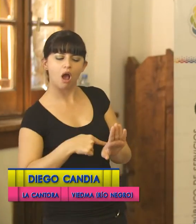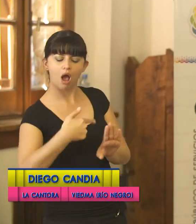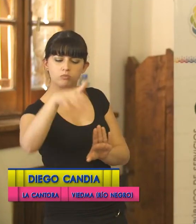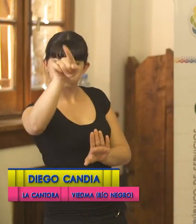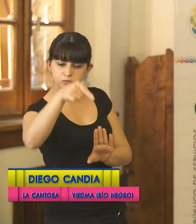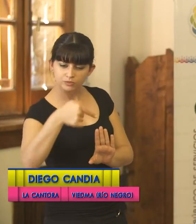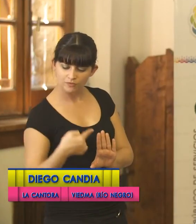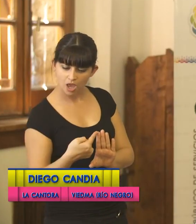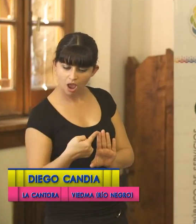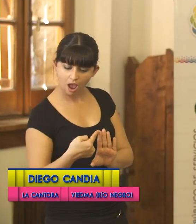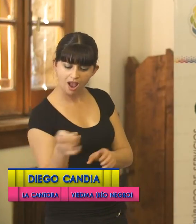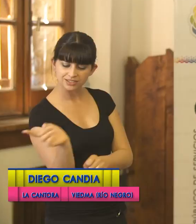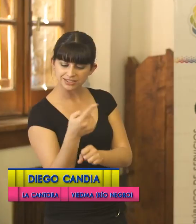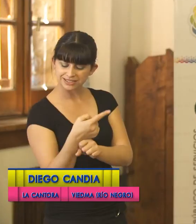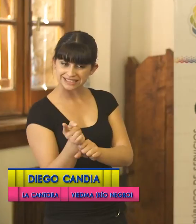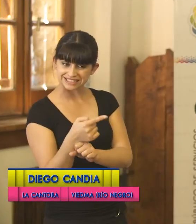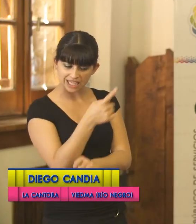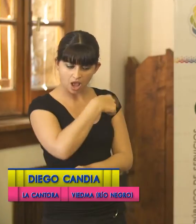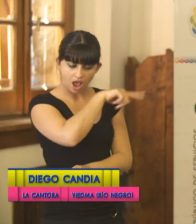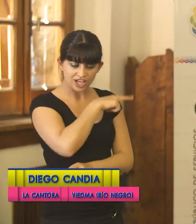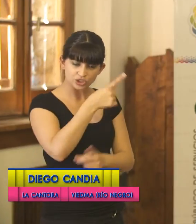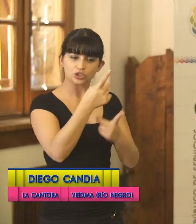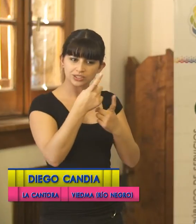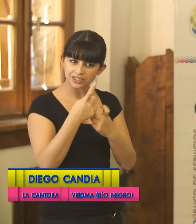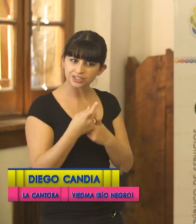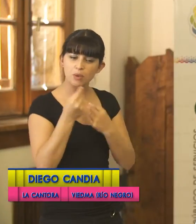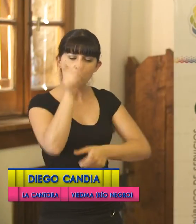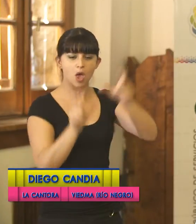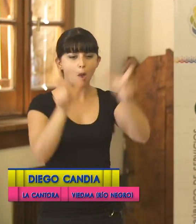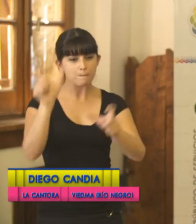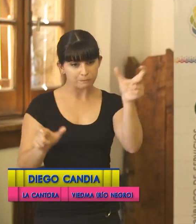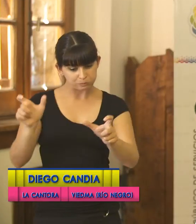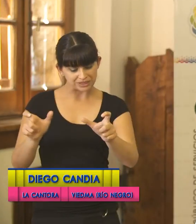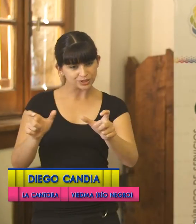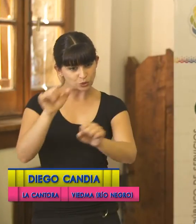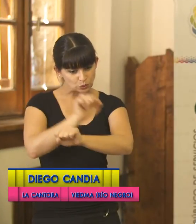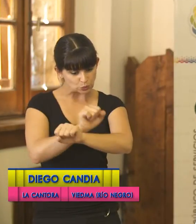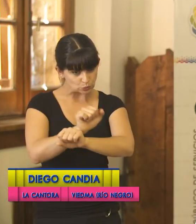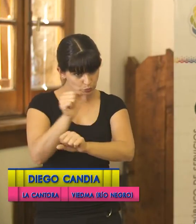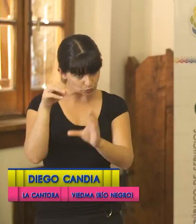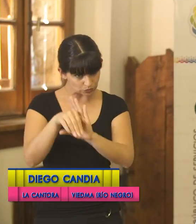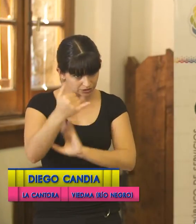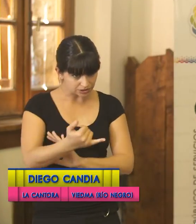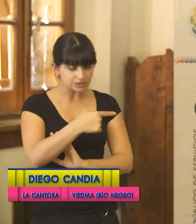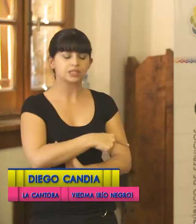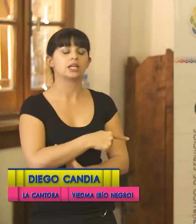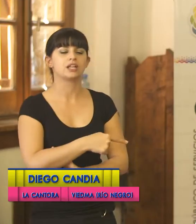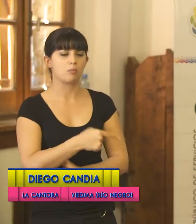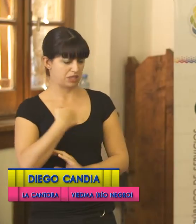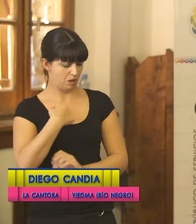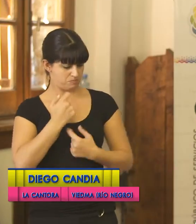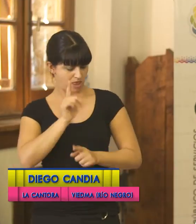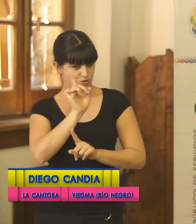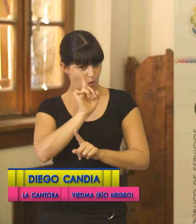la tan ansiada antena para nuestros hermanos tumberos porque uno es para nosotros es para que ellos puedan comunicar nosotros tenemos